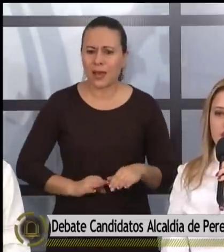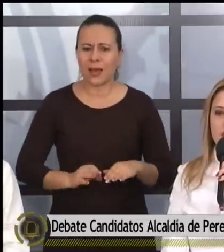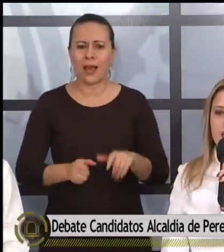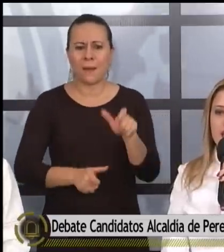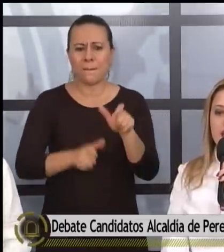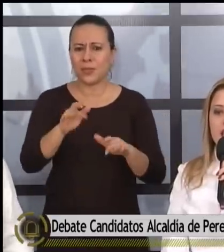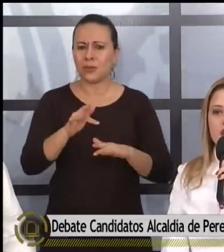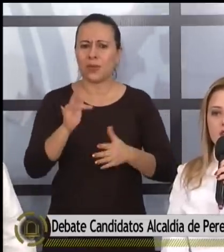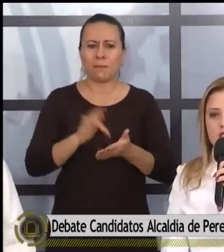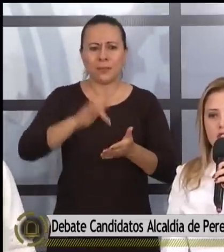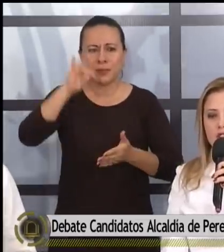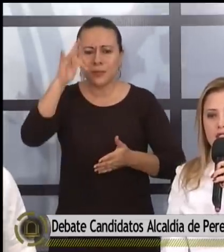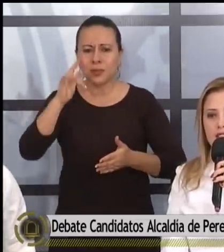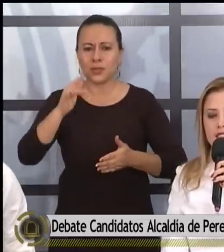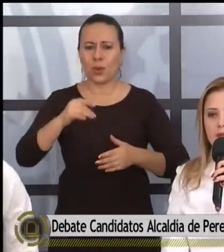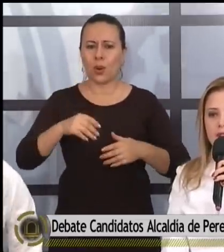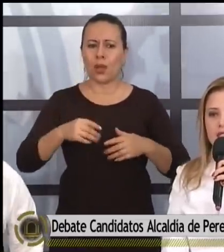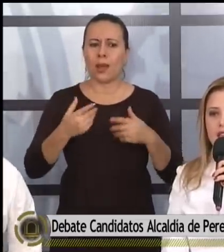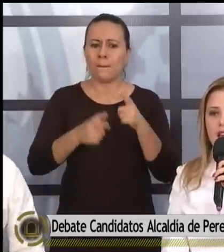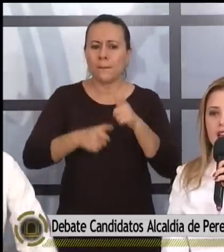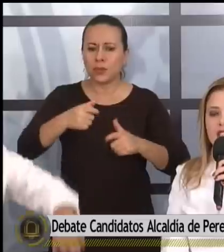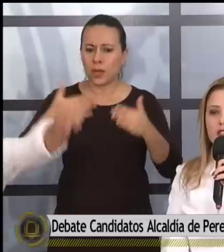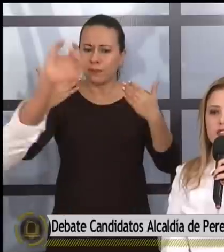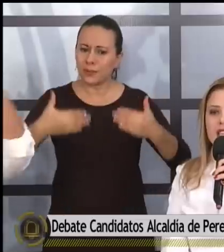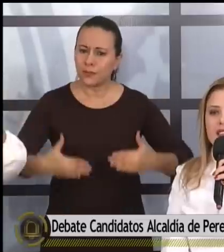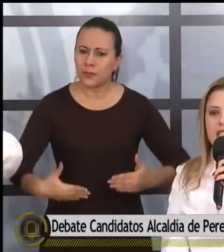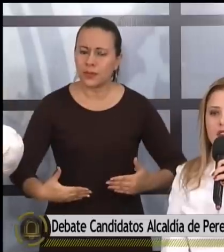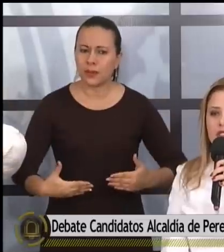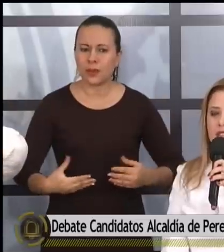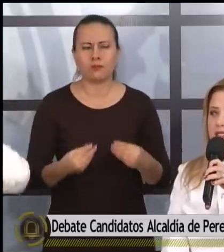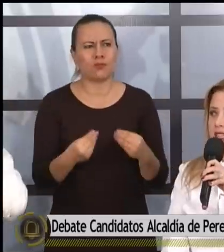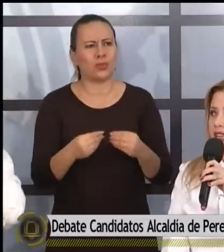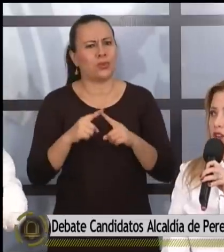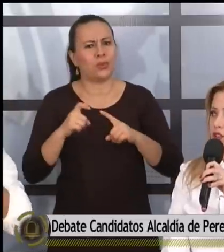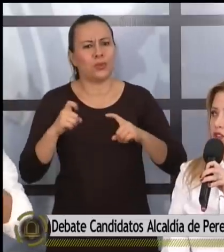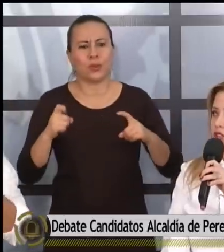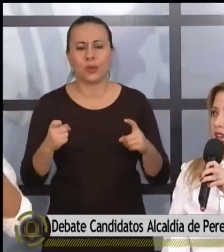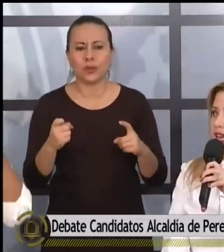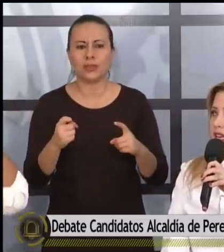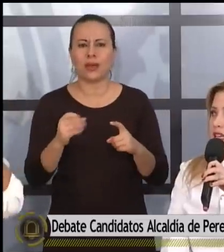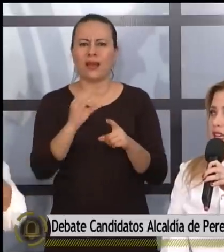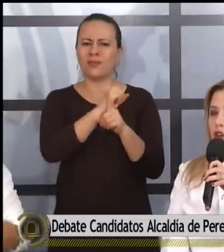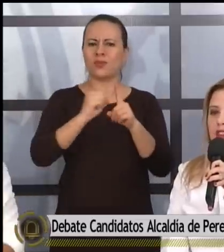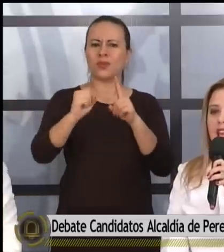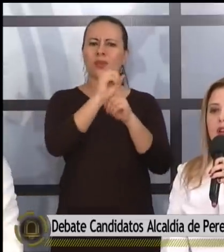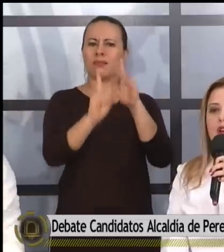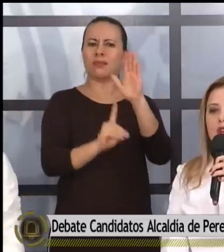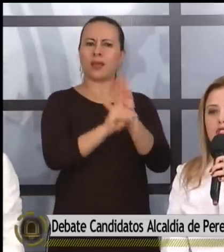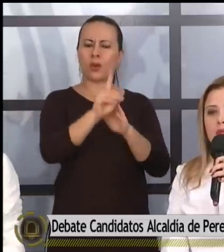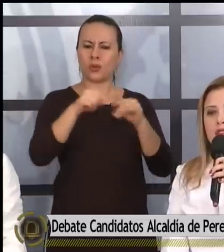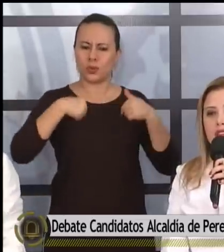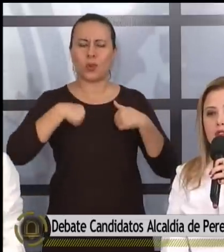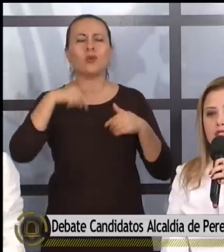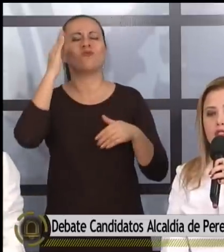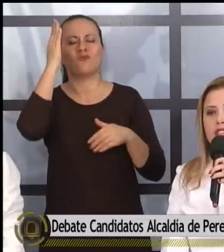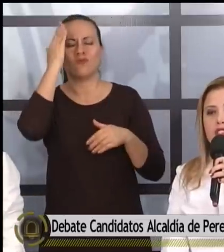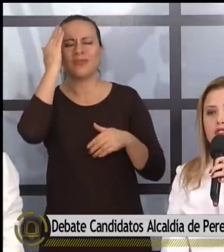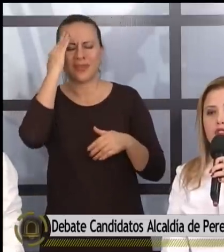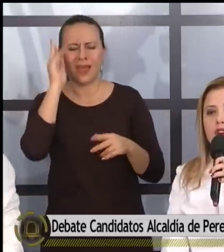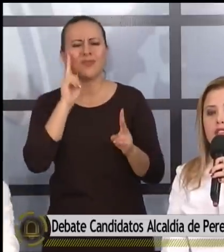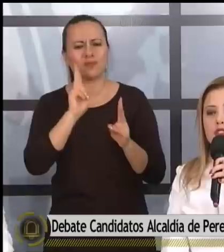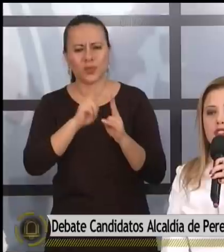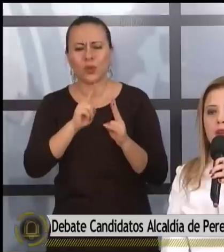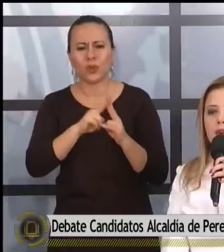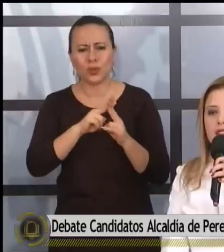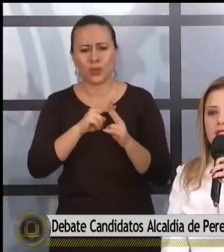las personas en condiciones de discapacidad. Son tantas cosas en desarrollo social que hoy tengo el conocimiento, estos